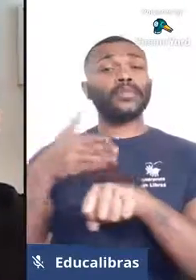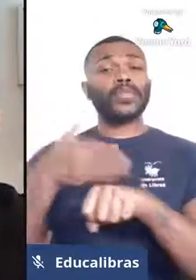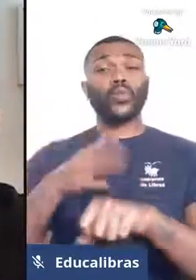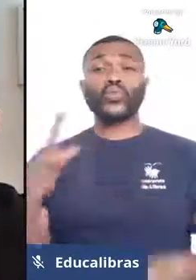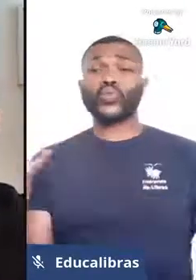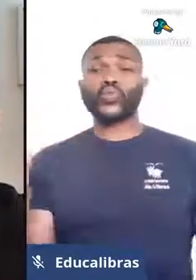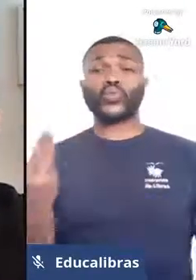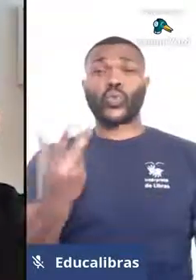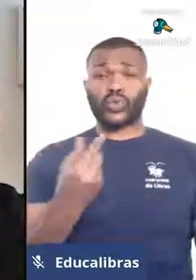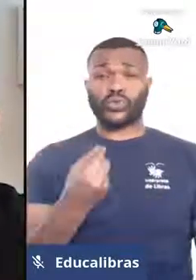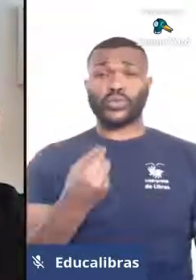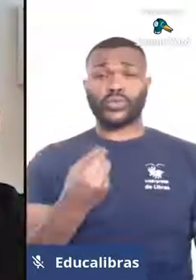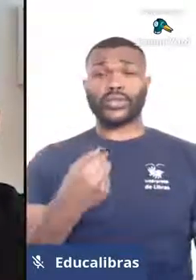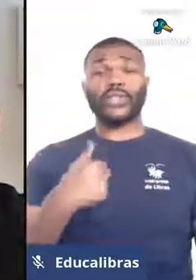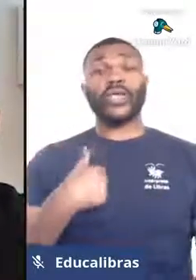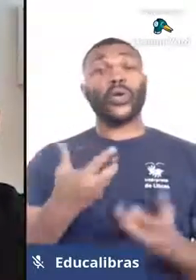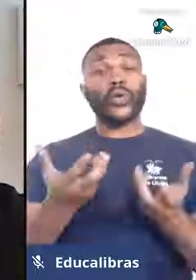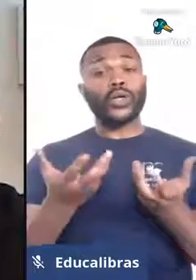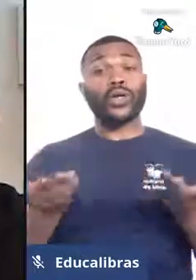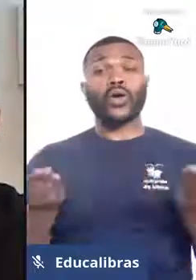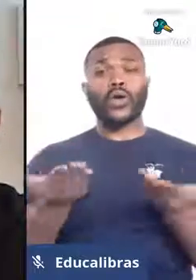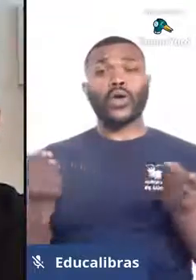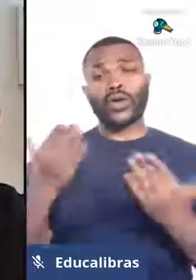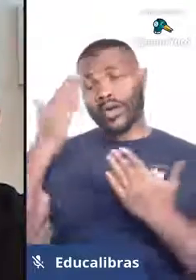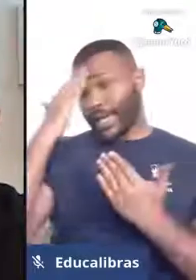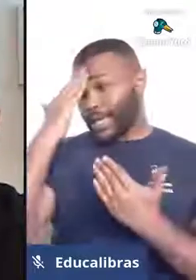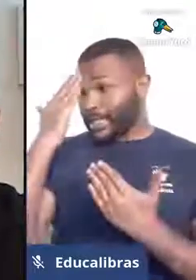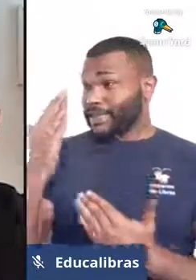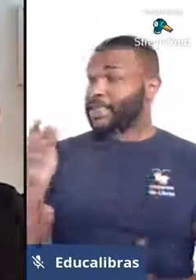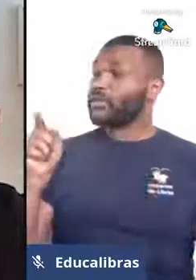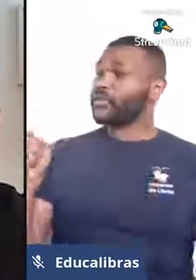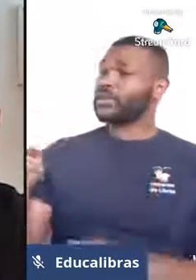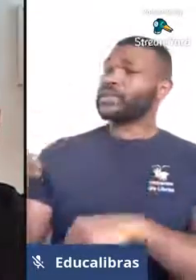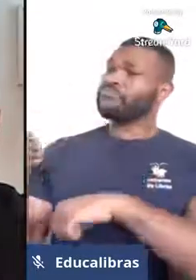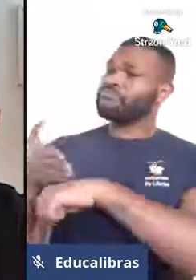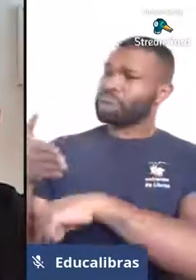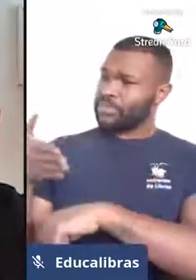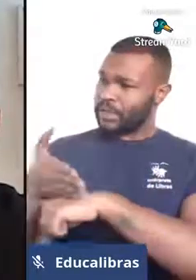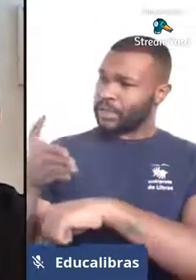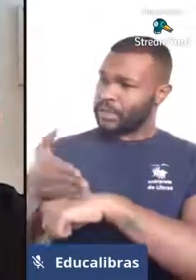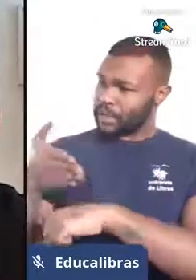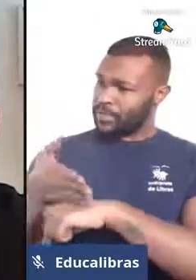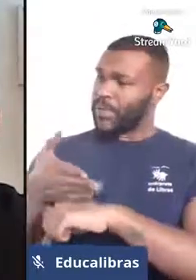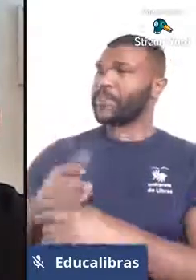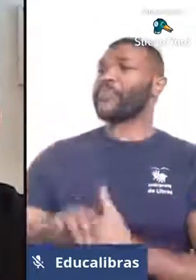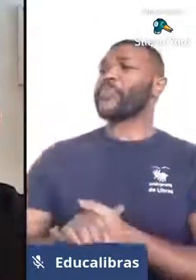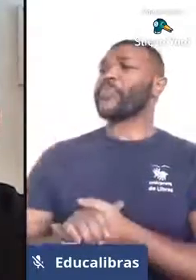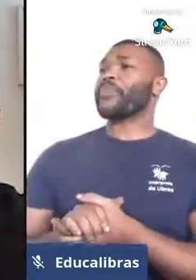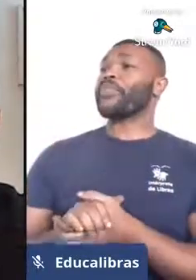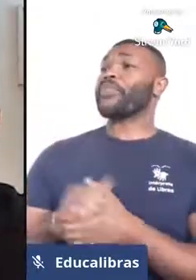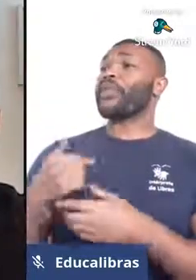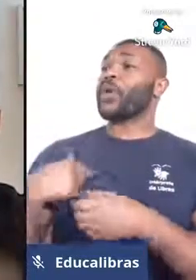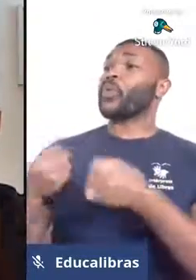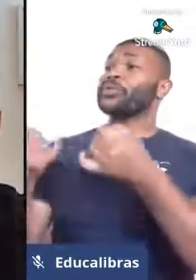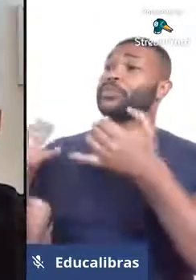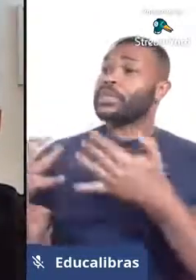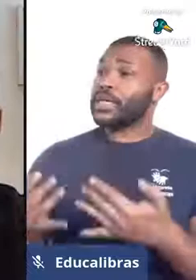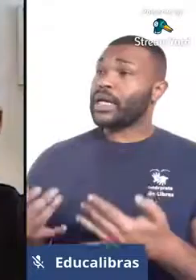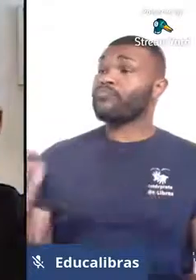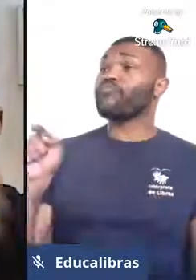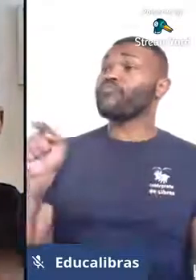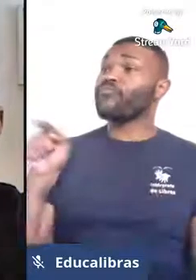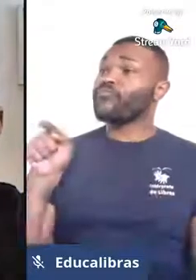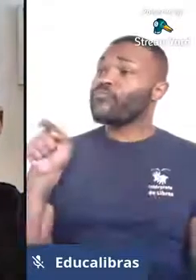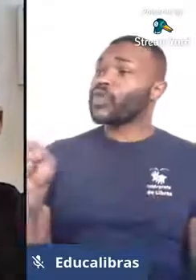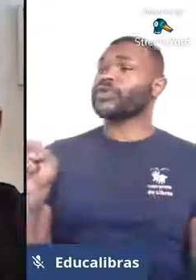nesse sentido, agradecer a sua participação, né, dizer o quanto você